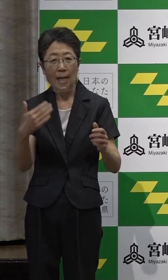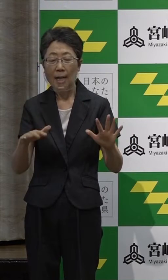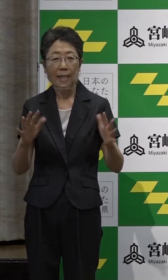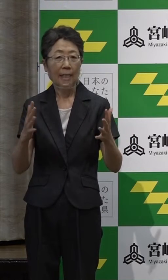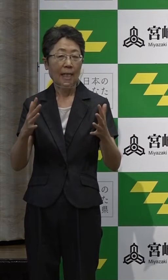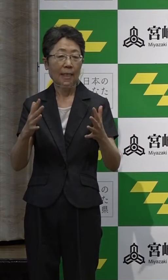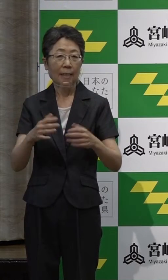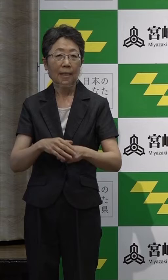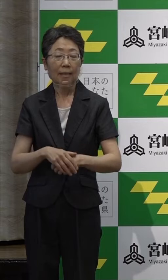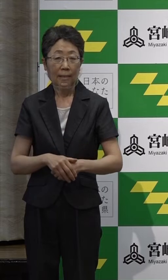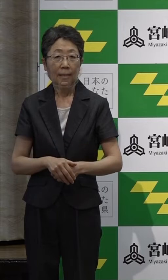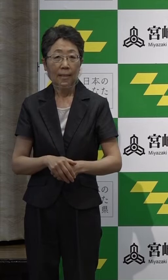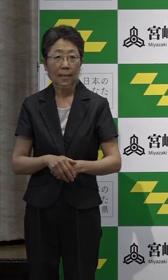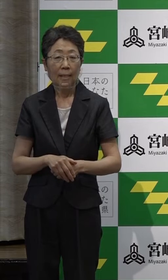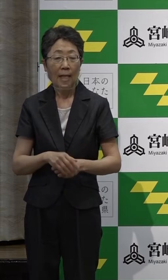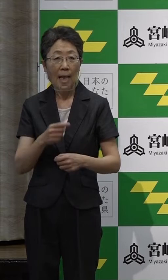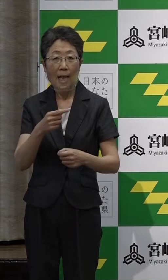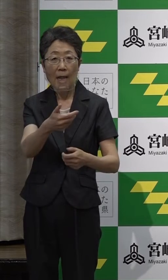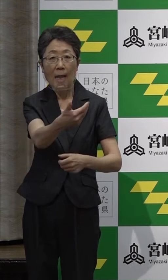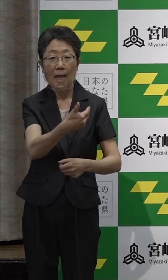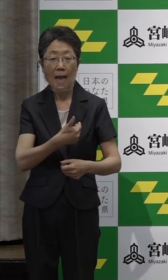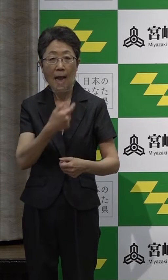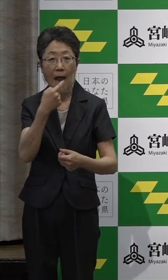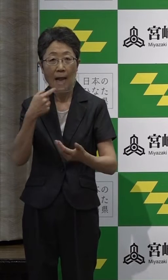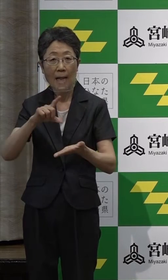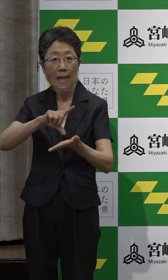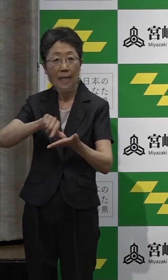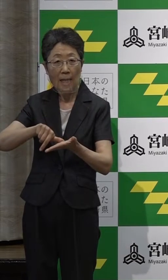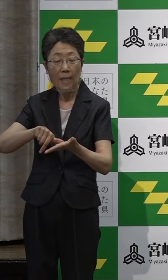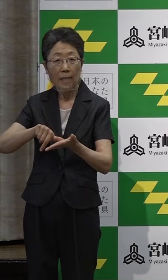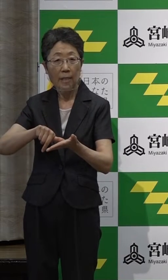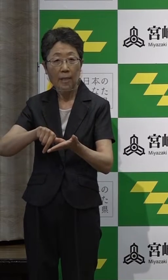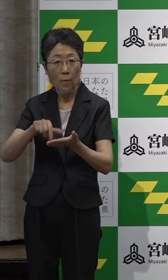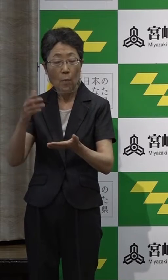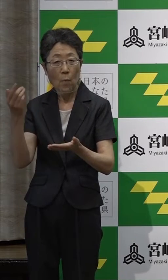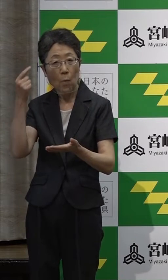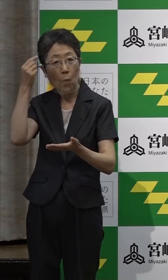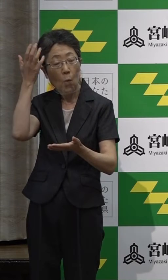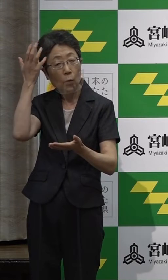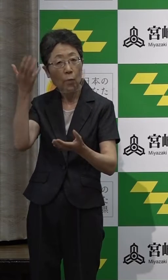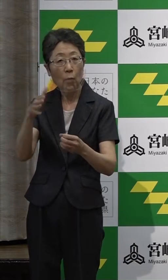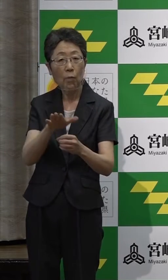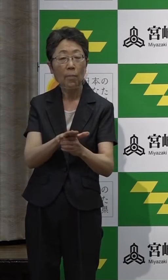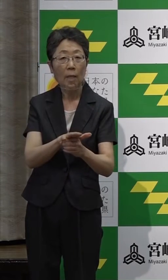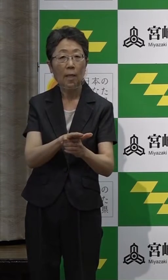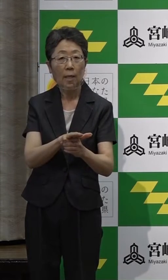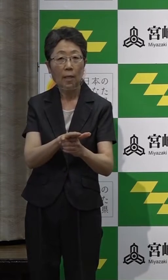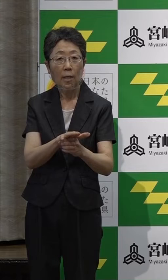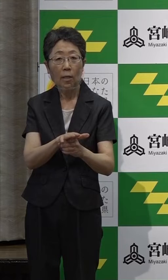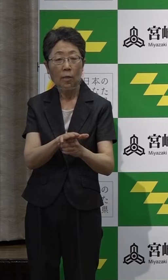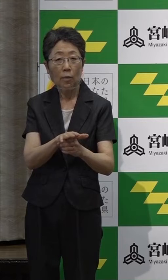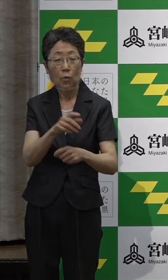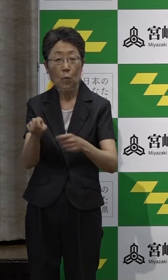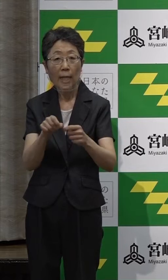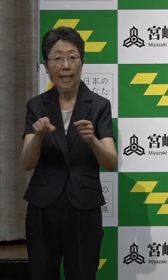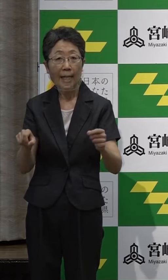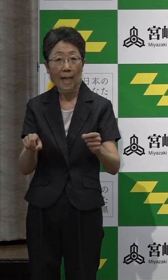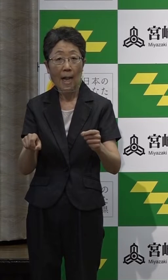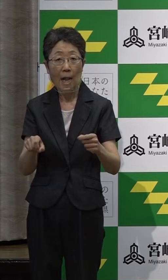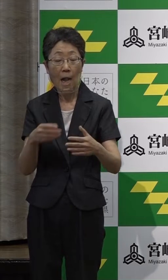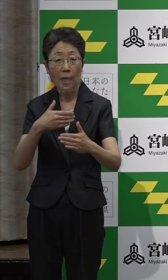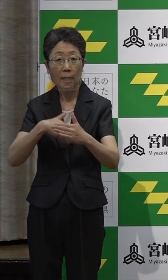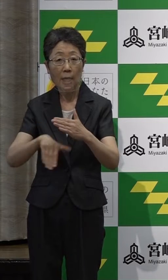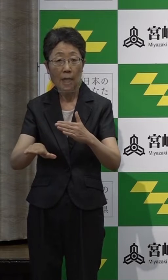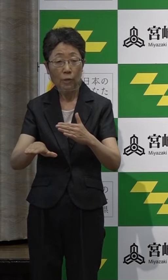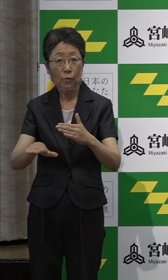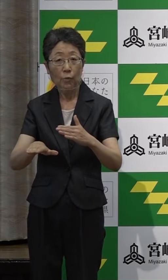その、赤景気も視野に検討されているということなんですけど、時短をしないということになるとやっぱり外出自粛とか生きがいの移